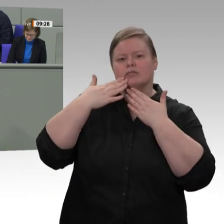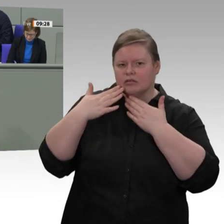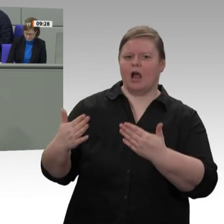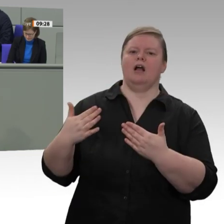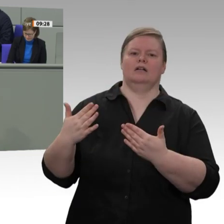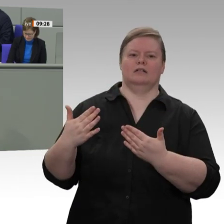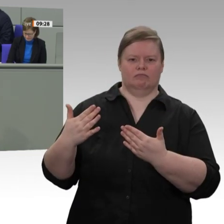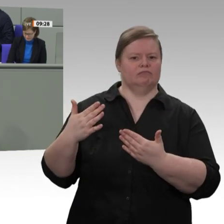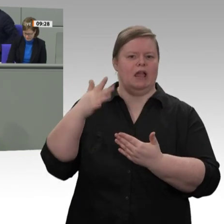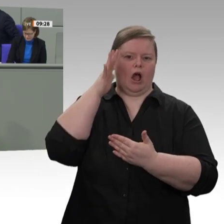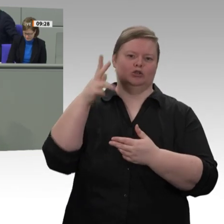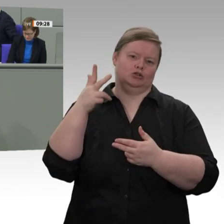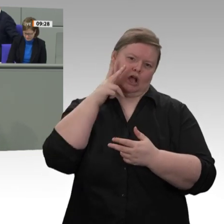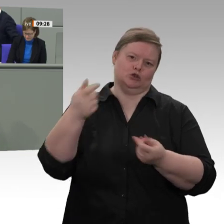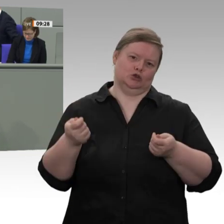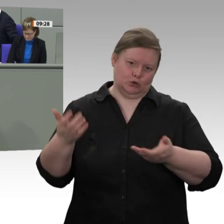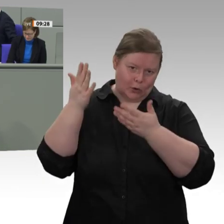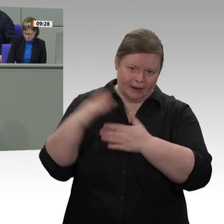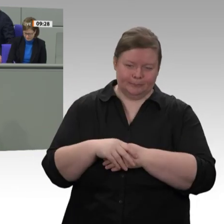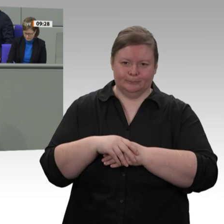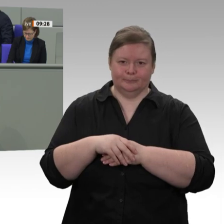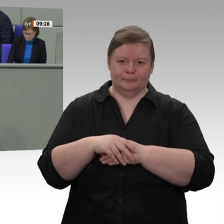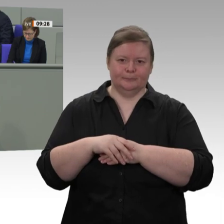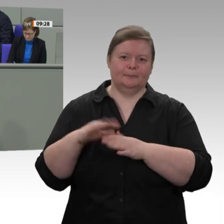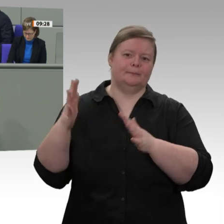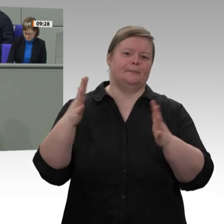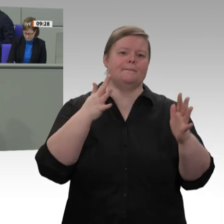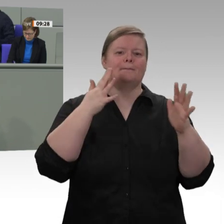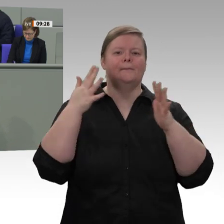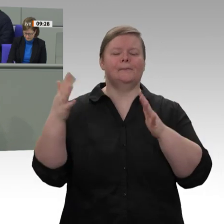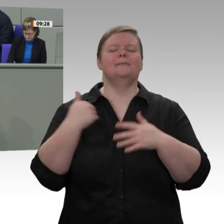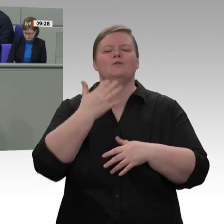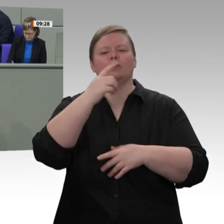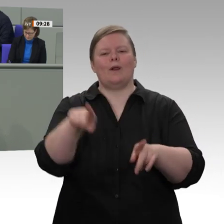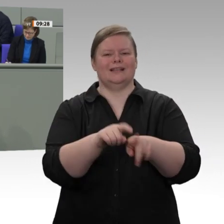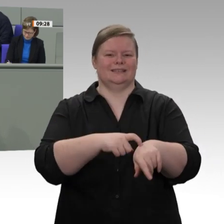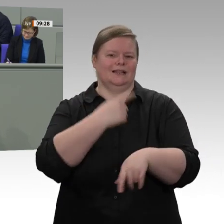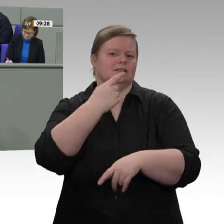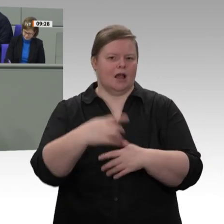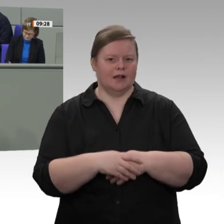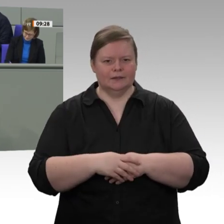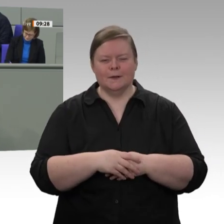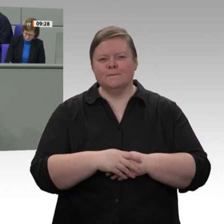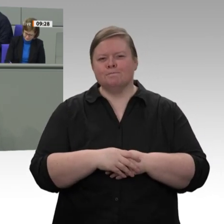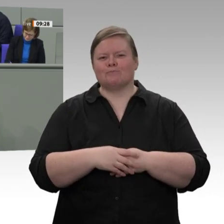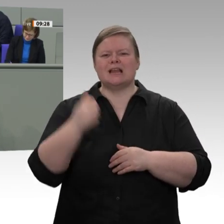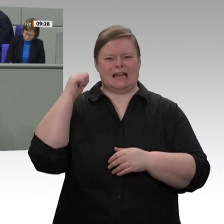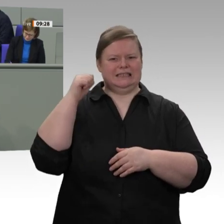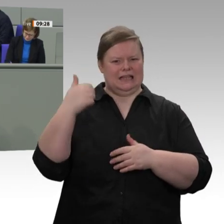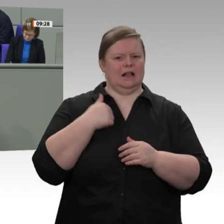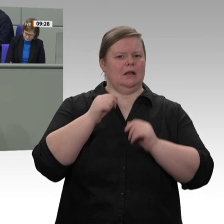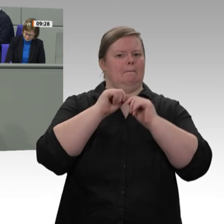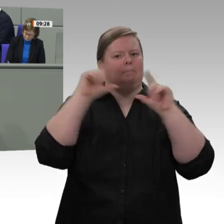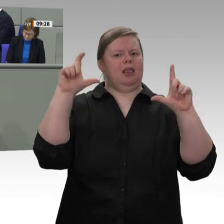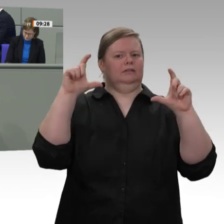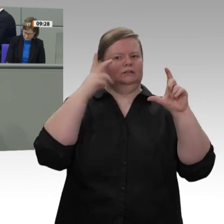Stadt trauert. Die Menschen in Hanau, die so viel Mitgefühl auch gezeigt haben und auch versucht haben, diesen Anschlag